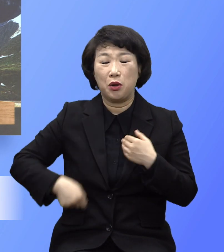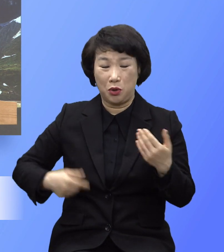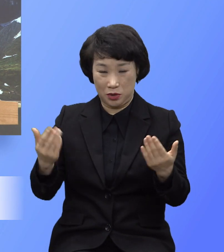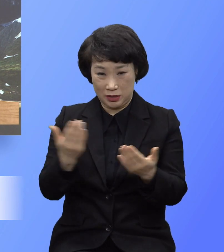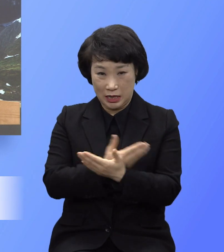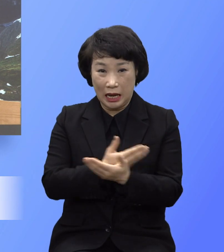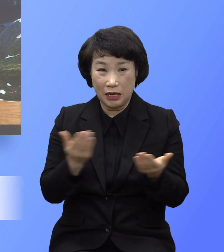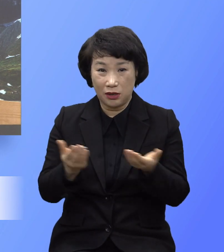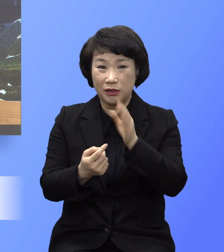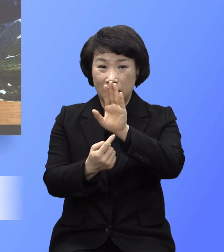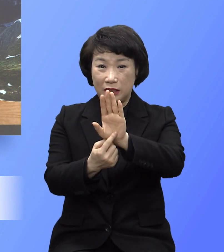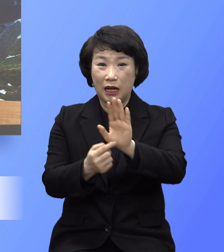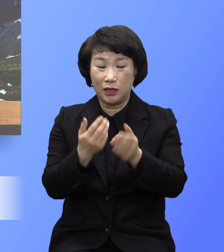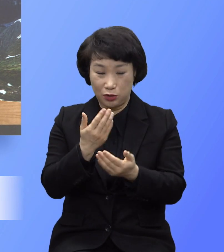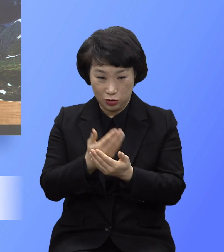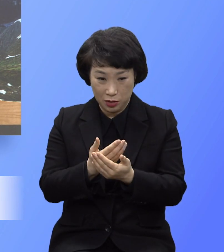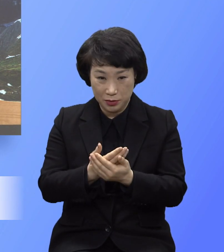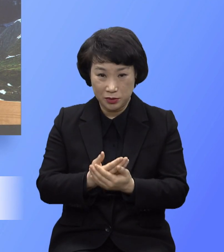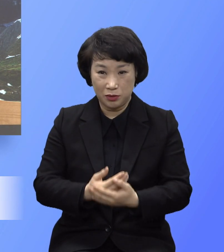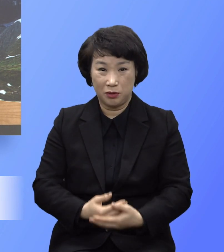회개의 역사가 일어나게 하시고